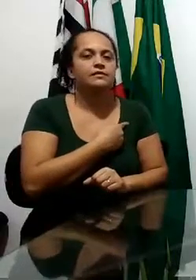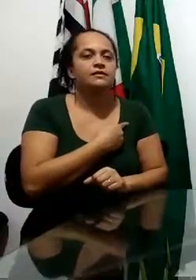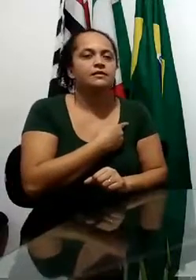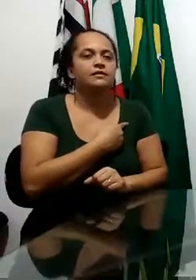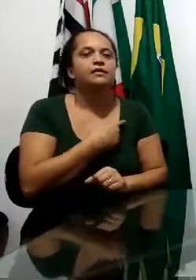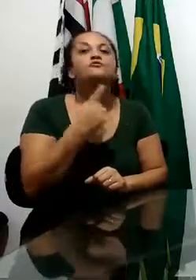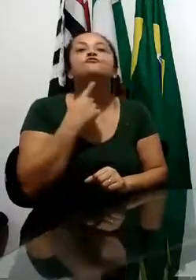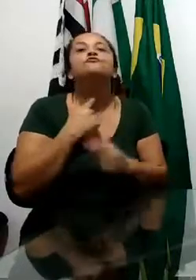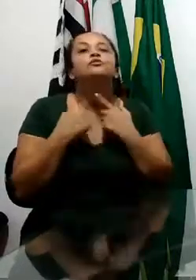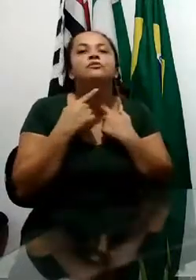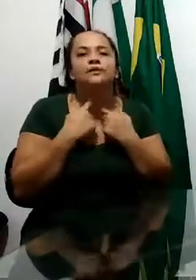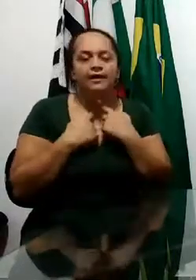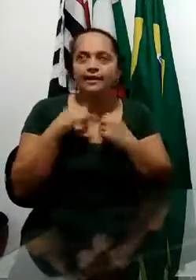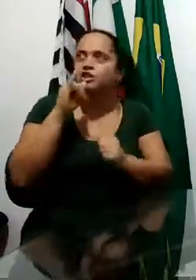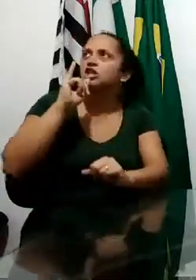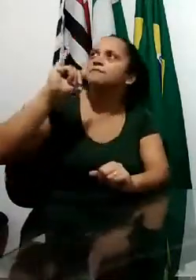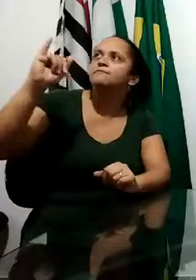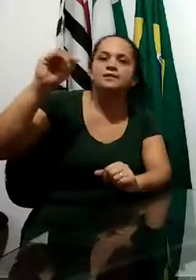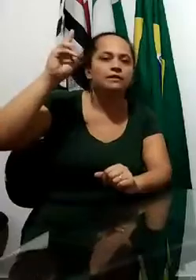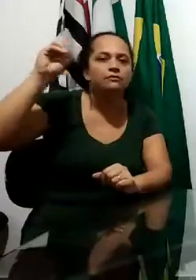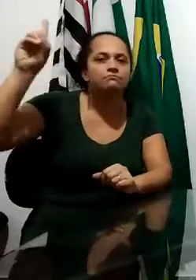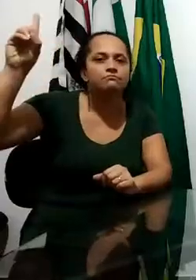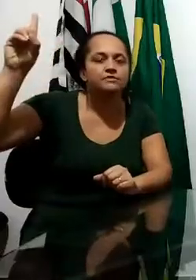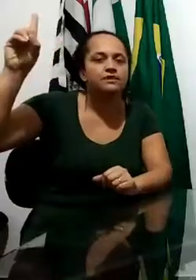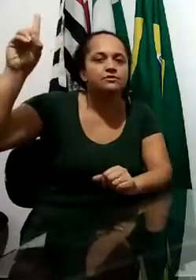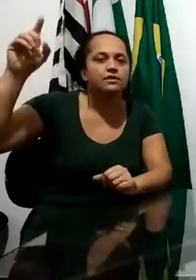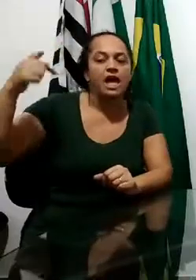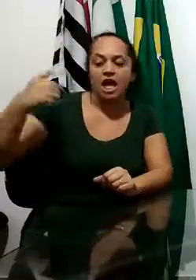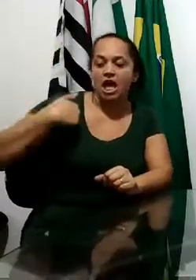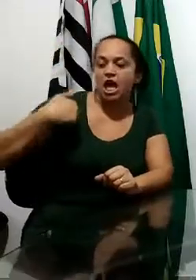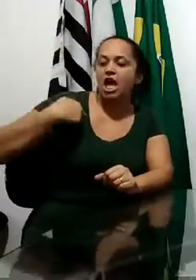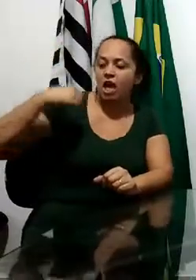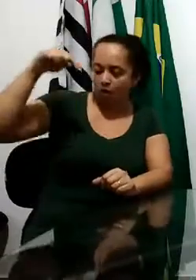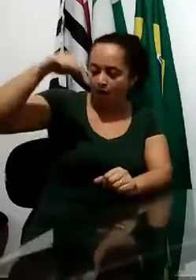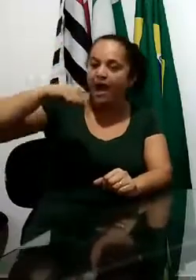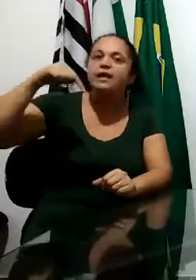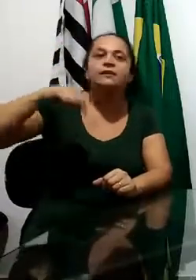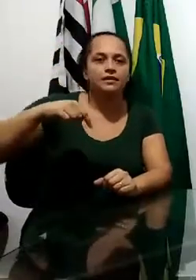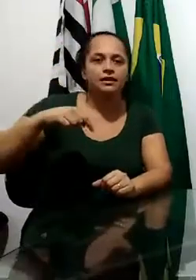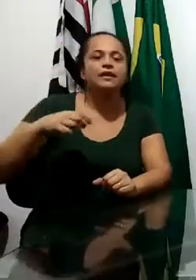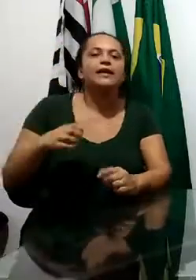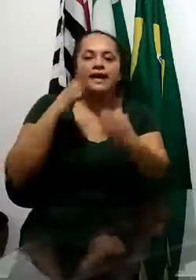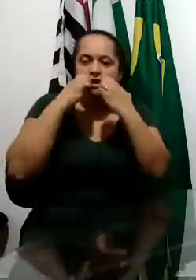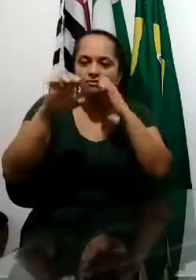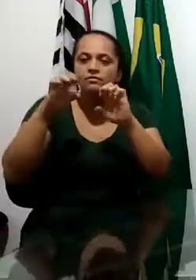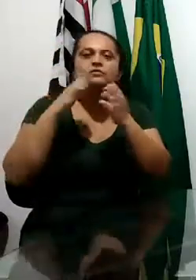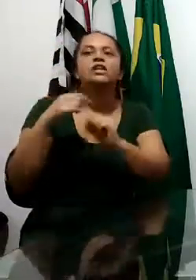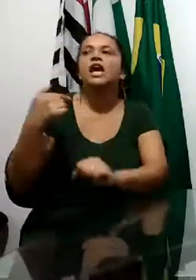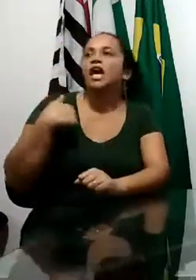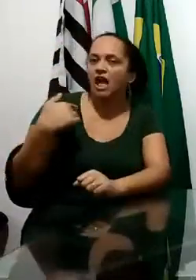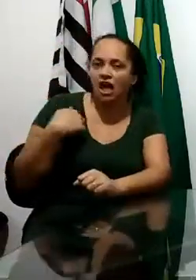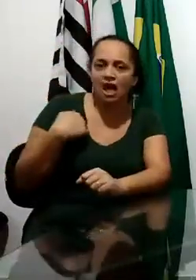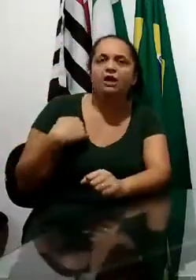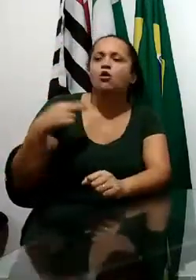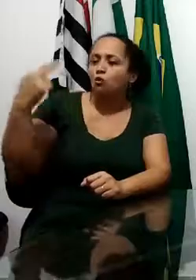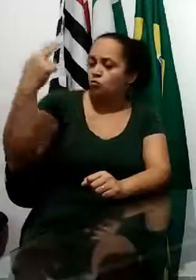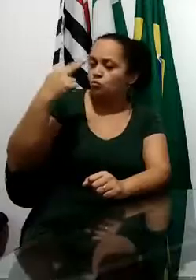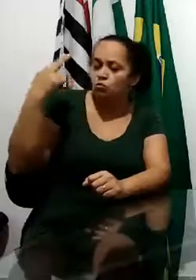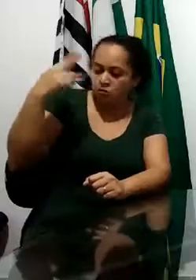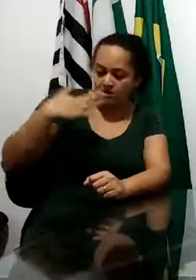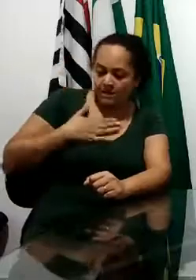disponibilidade de dizer para Deus: eis-me aqui, Senhor, envia-me a mim, usa a